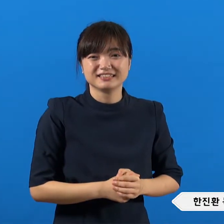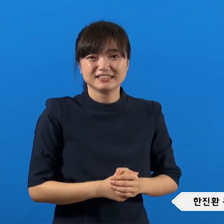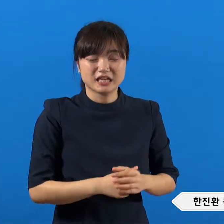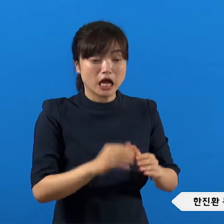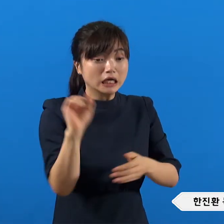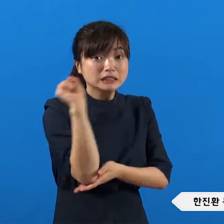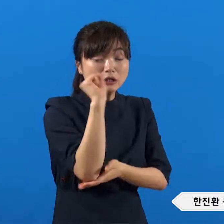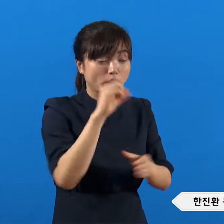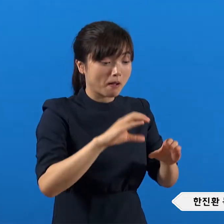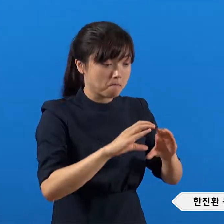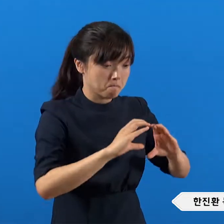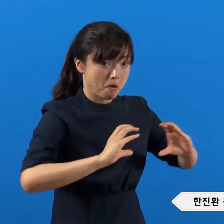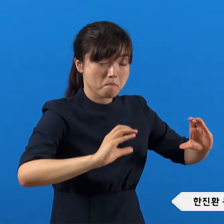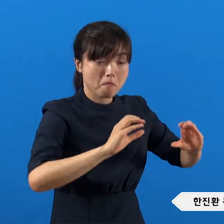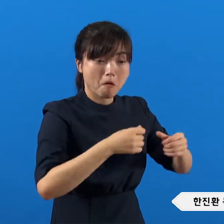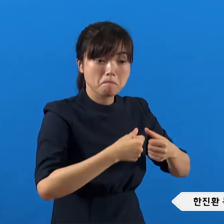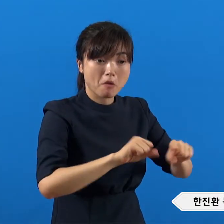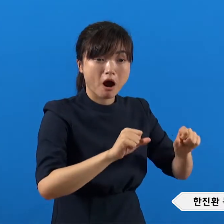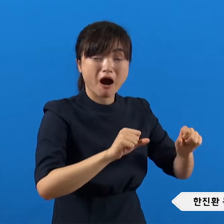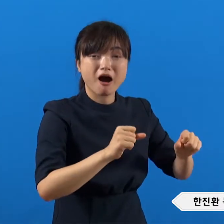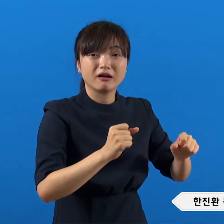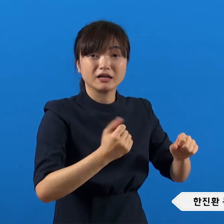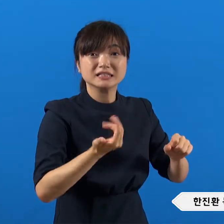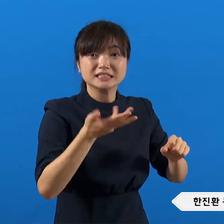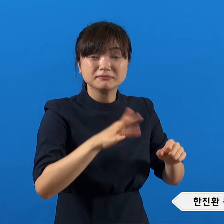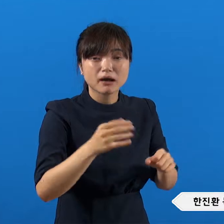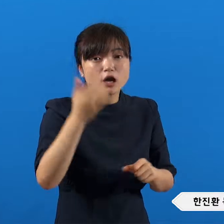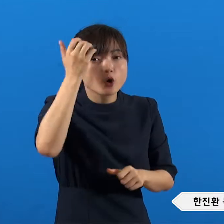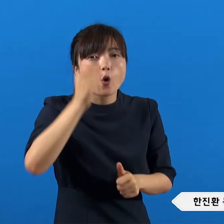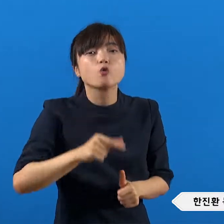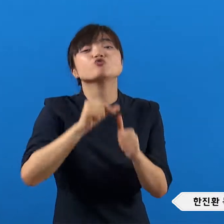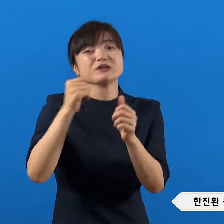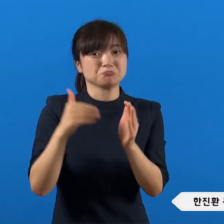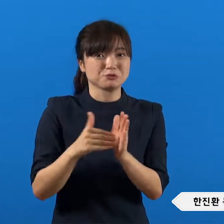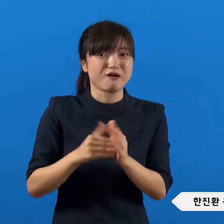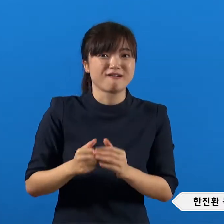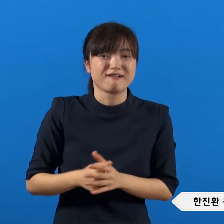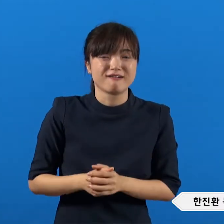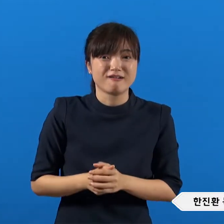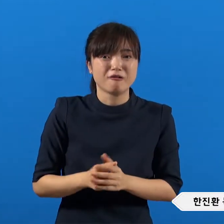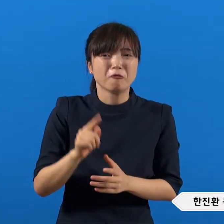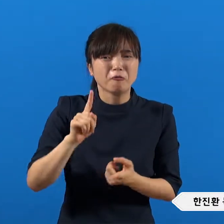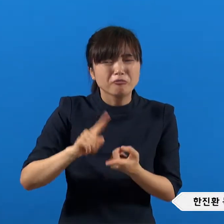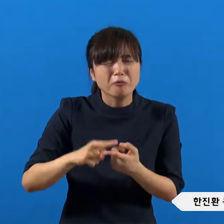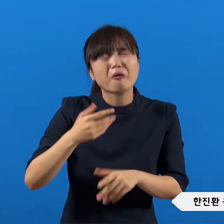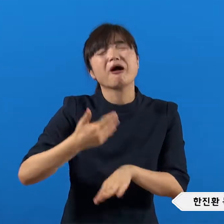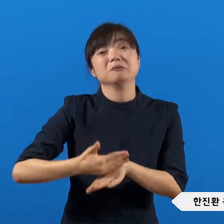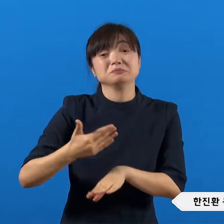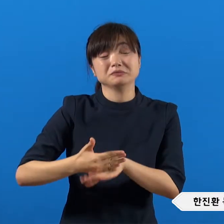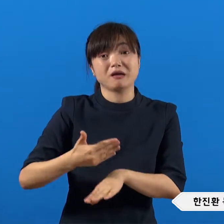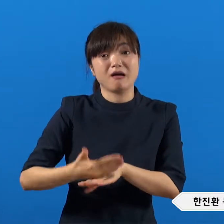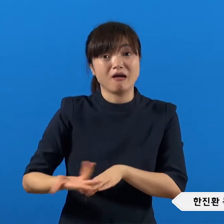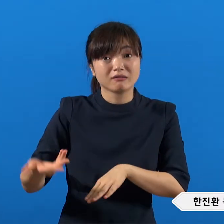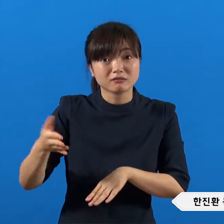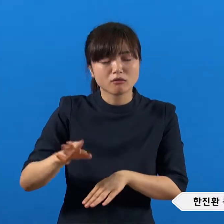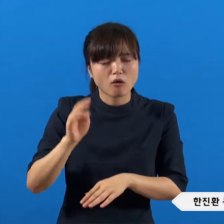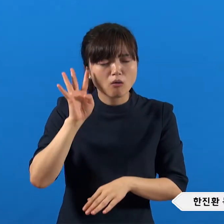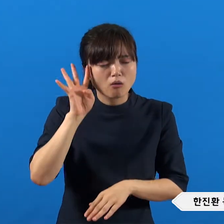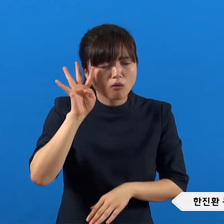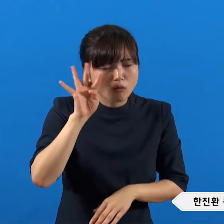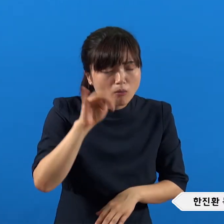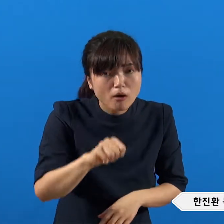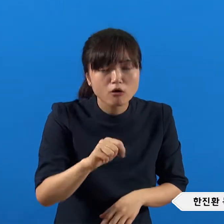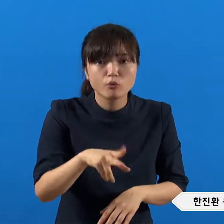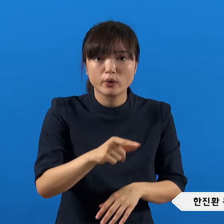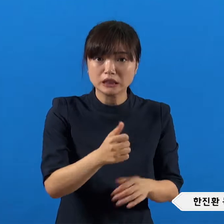범퍼 깨지고 한 생명을 구했습니다. 그것만 해도 감사한데, 그런데 얼마